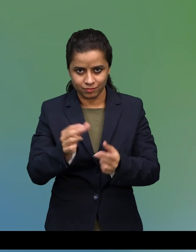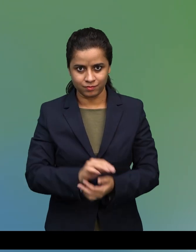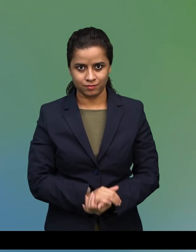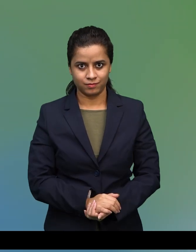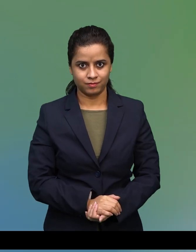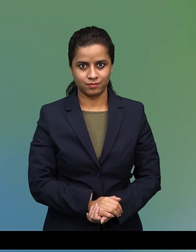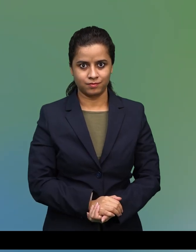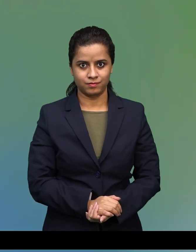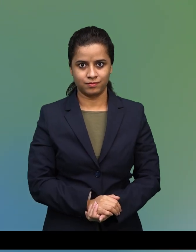ಮಿಟ್ರಲ್ ಕವಾಟ,